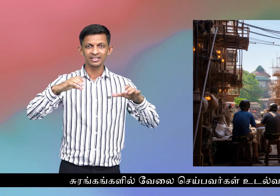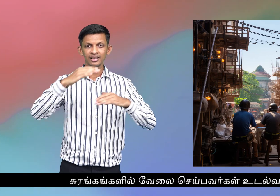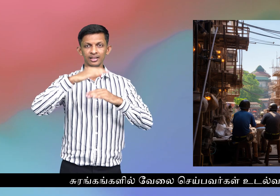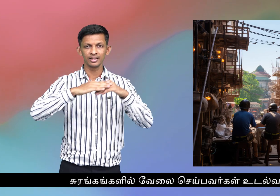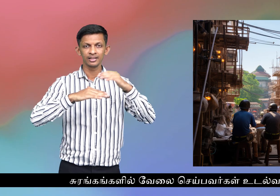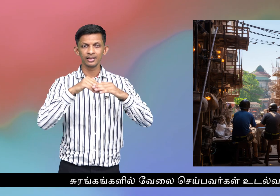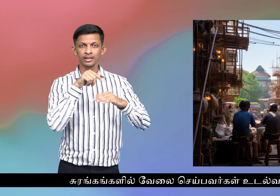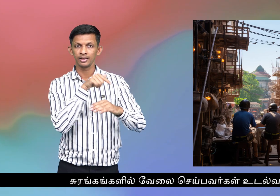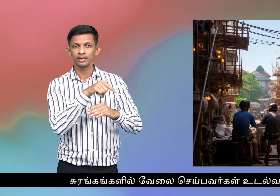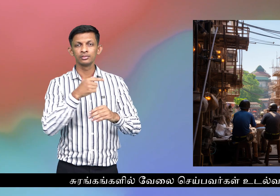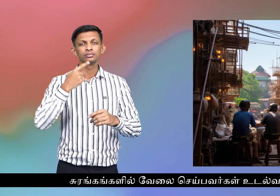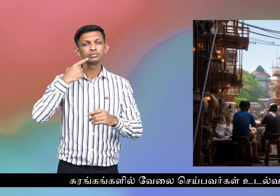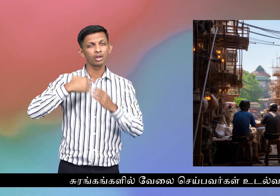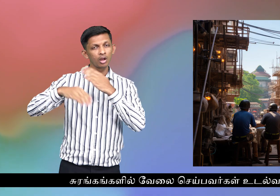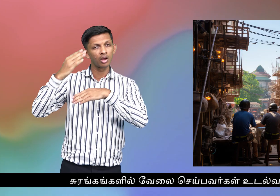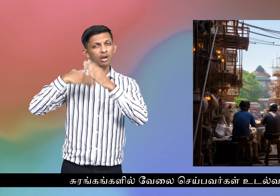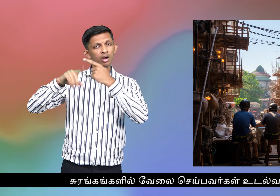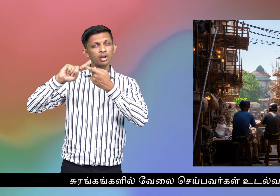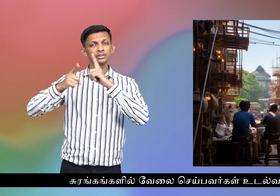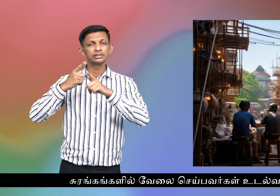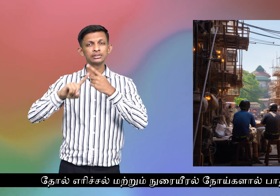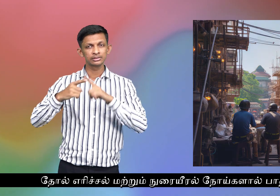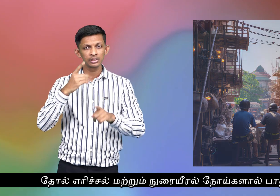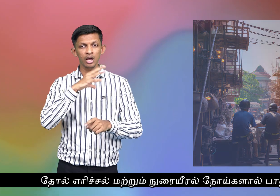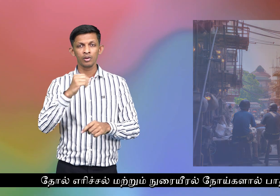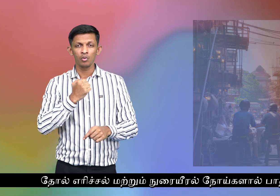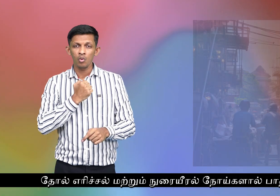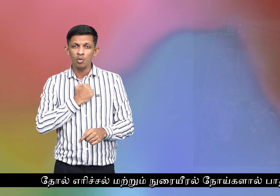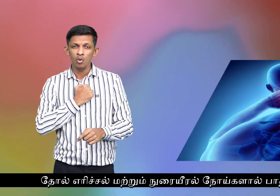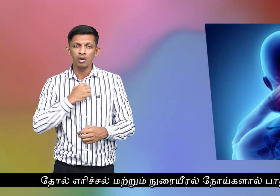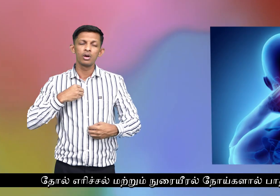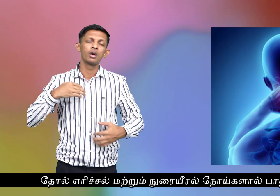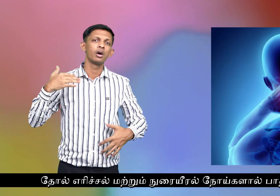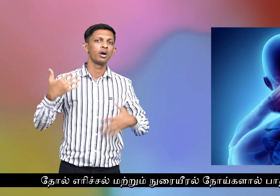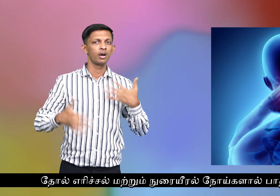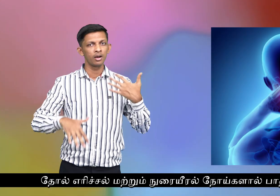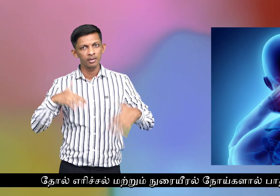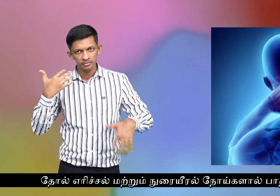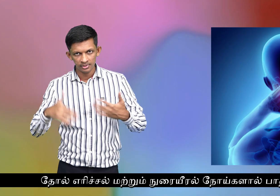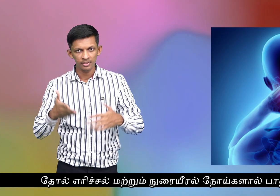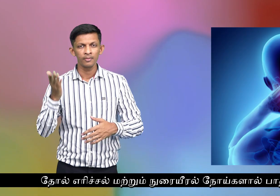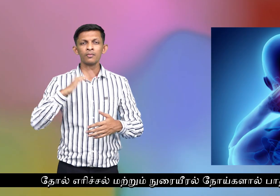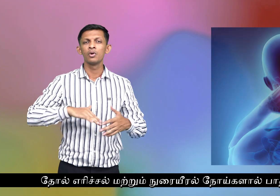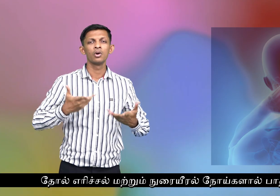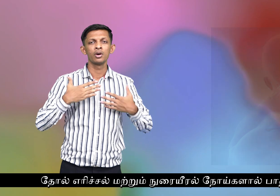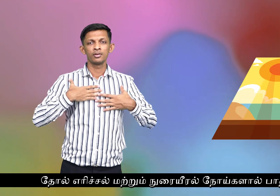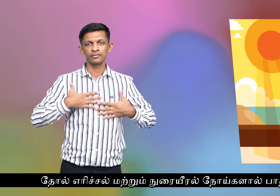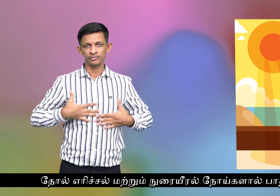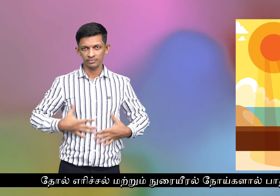செய்பவர்கள் உடல்வலி, சூரிய ஒளி, தோல் எரிச்சல் மற்றும் நுரையீரல் நோய்களால் பாதிக்கப்படுகின்றனர்.